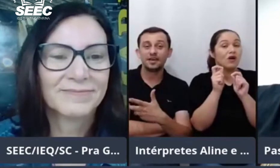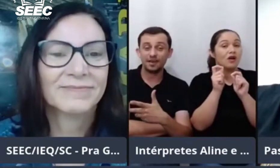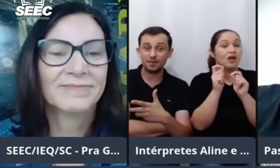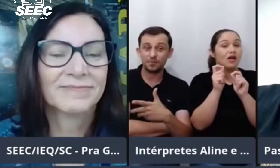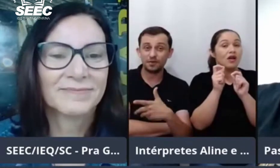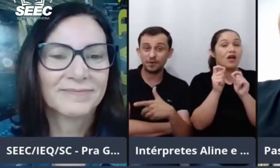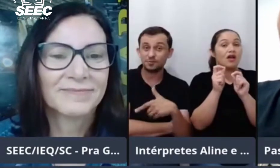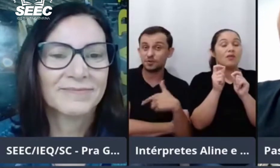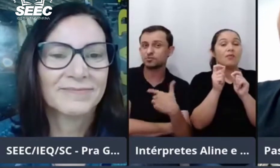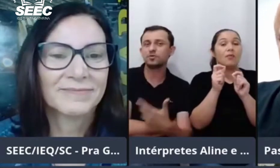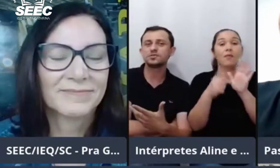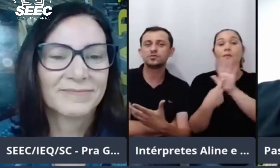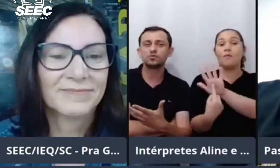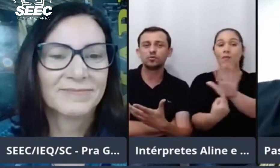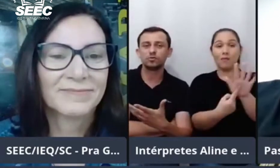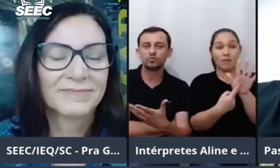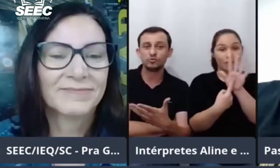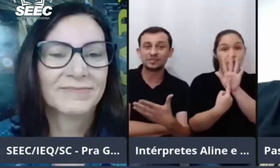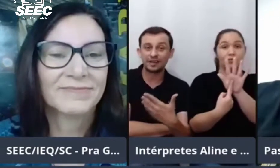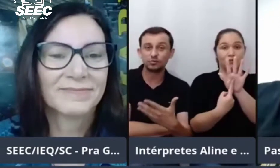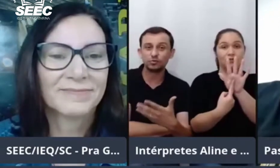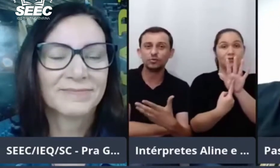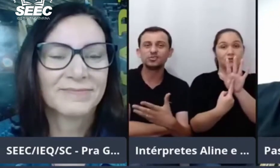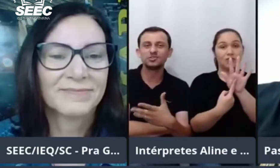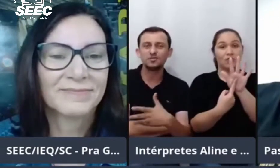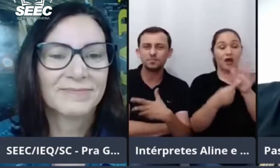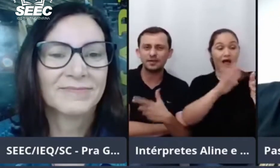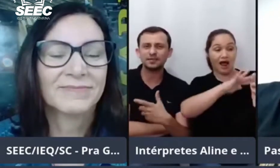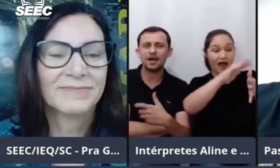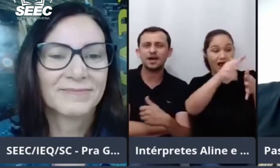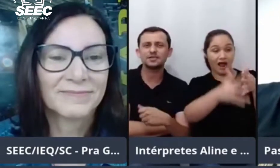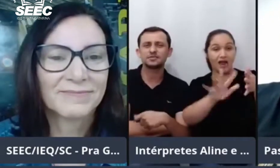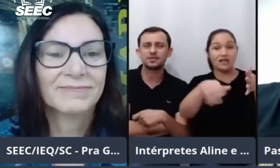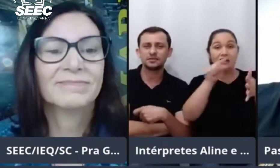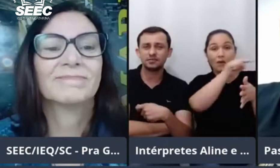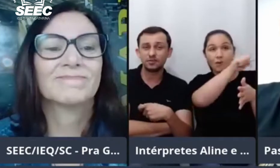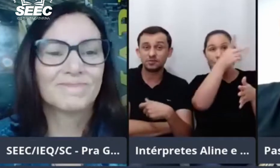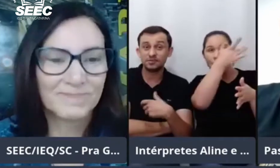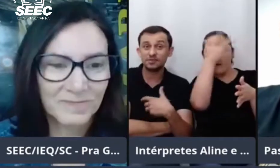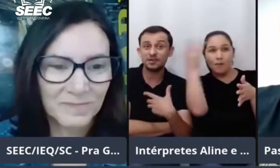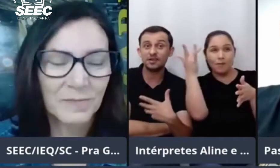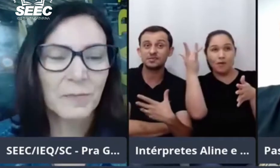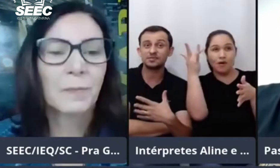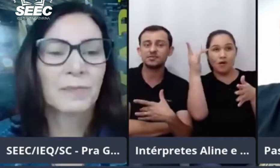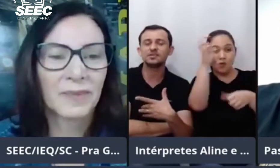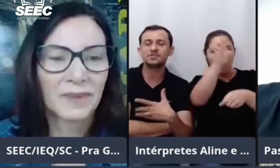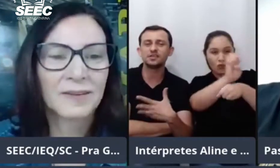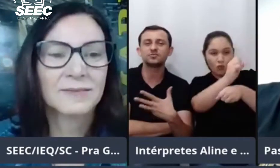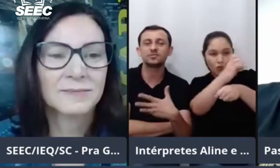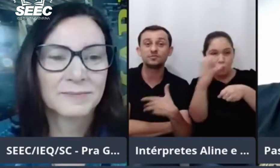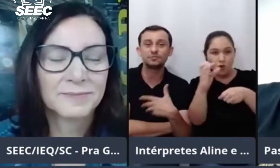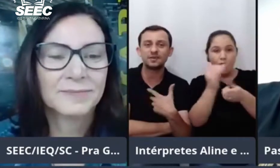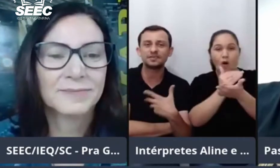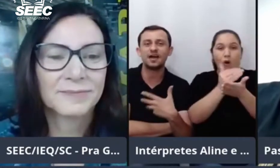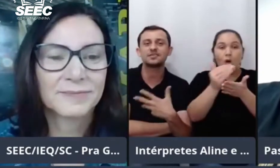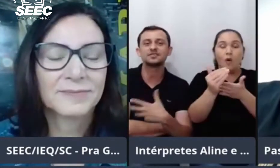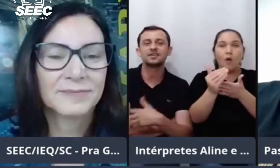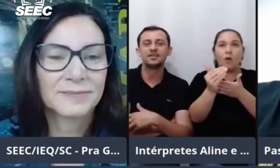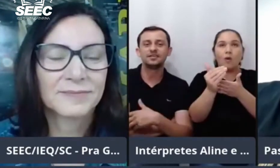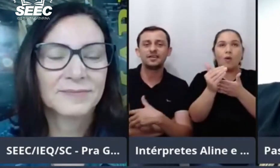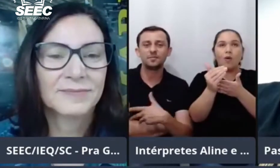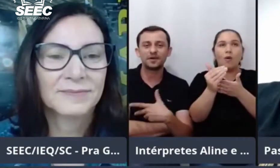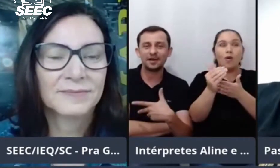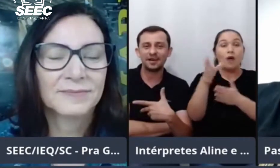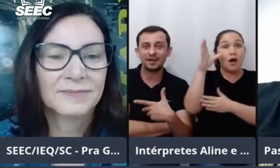gesto, mais pessoas no estado todo sejam impactadas, né? Tenham esse desejo de serem